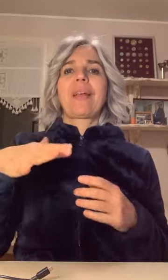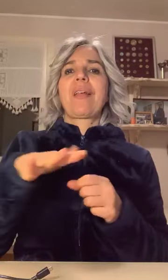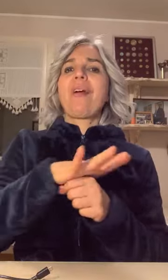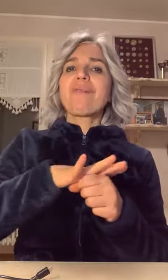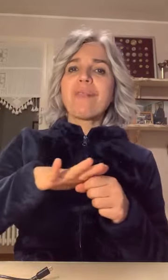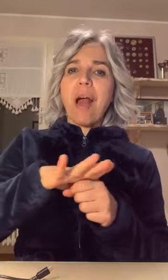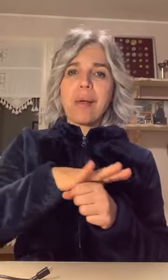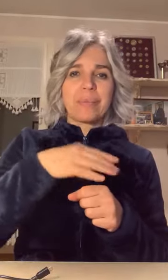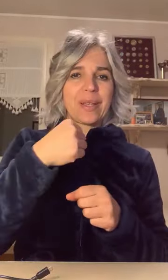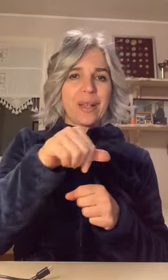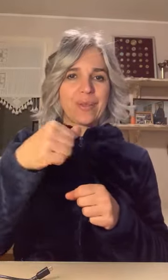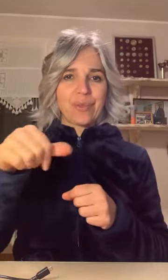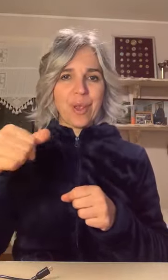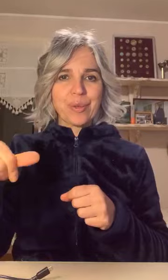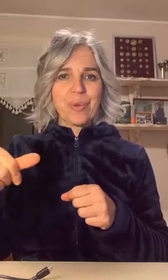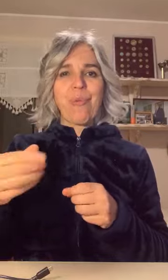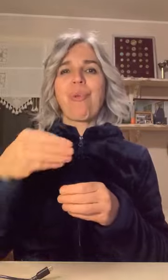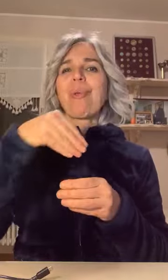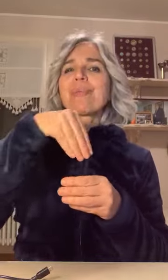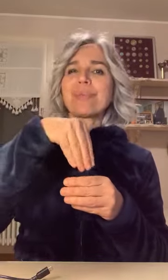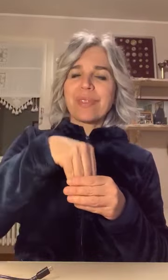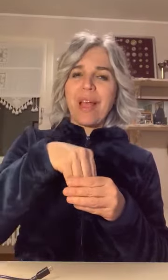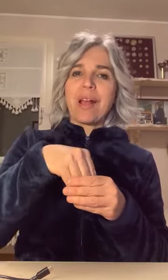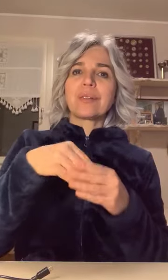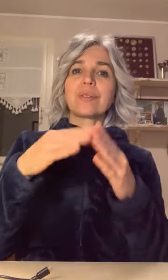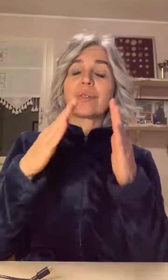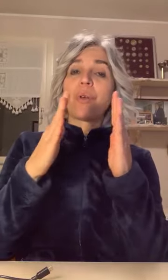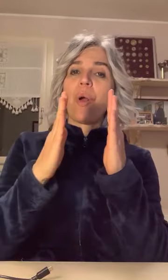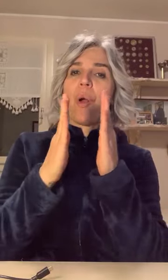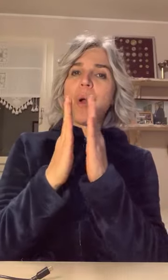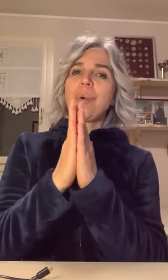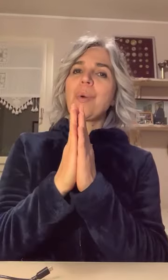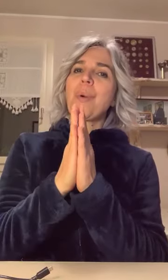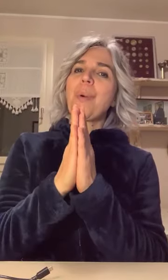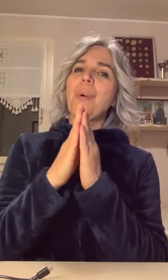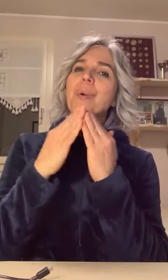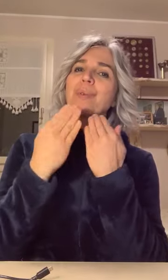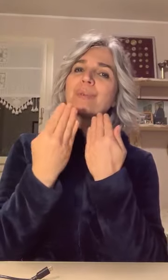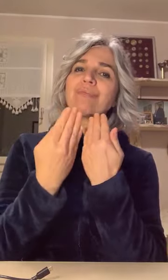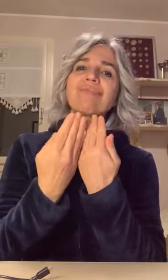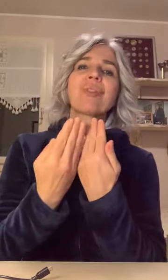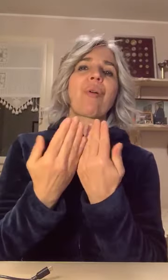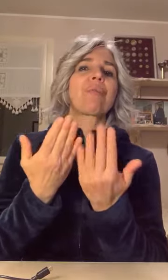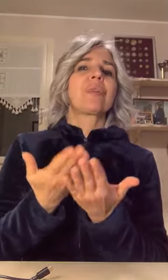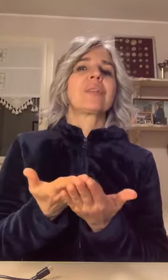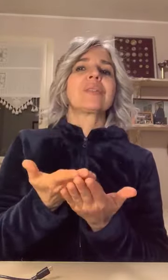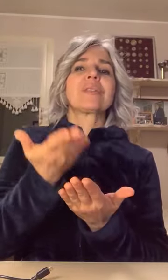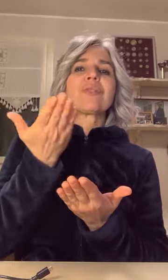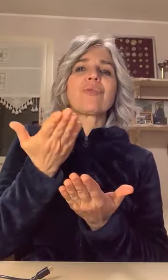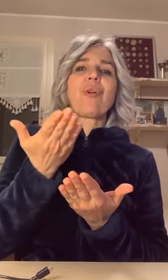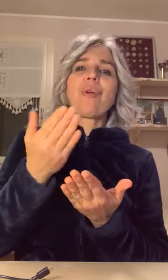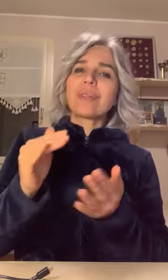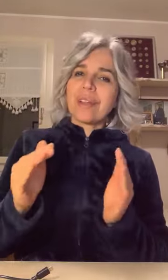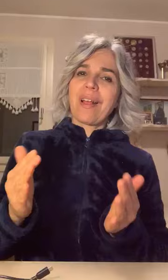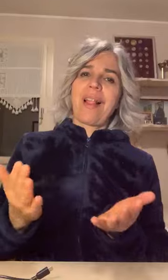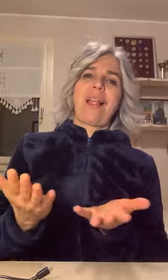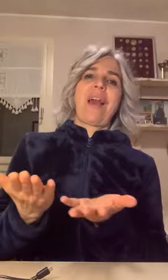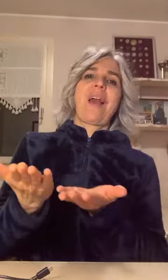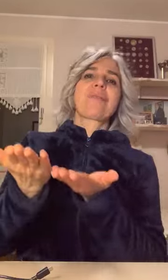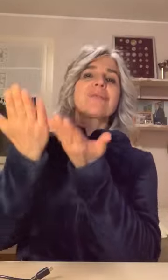culto al Signore. Sì, perché il Signore non abita in un tempio fatto da mani d'uomo. Il Signore abita nel cuore